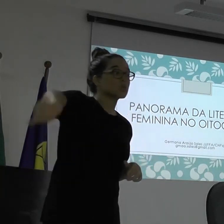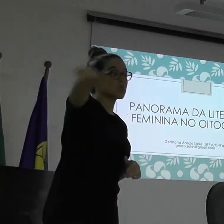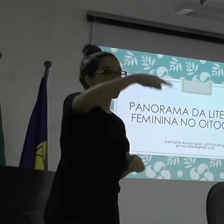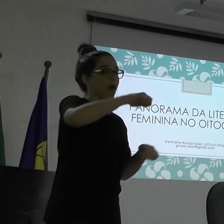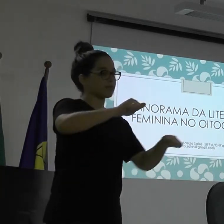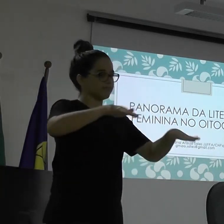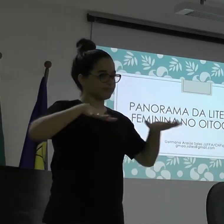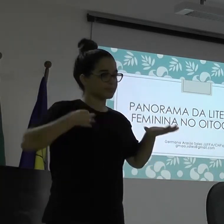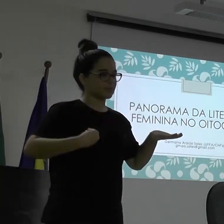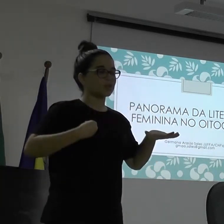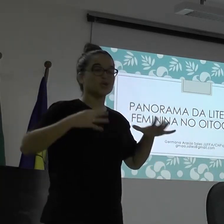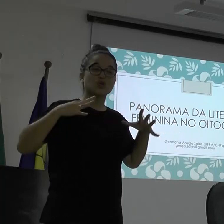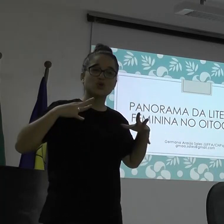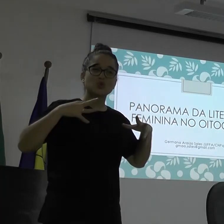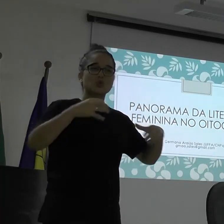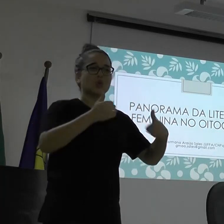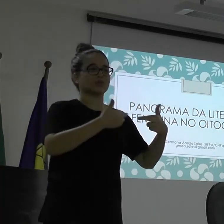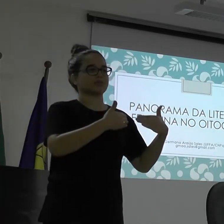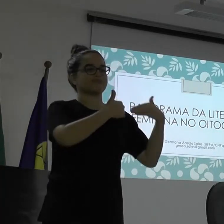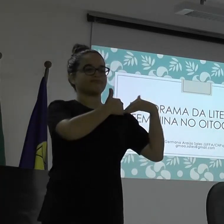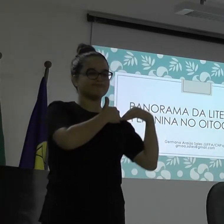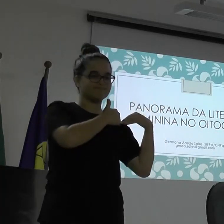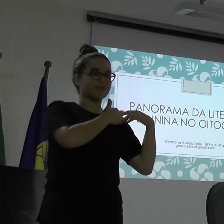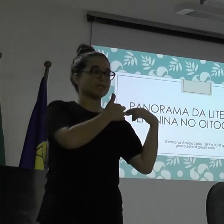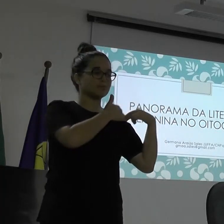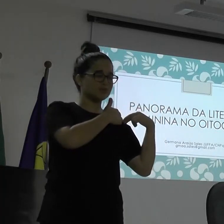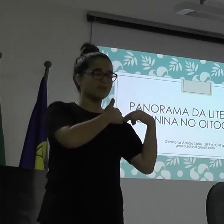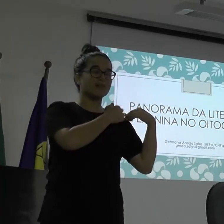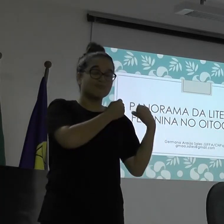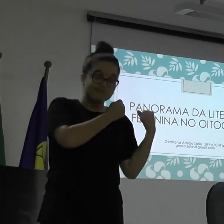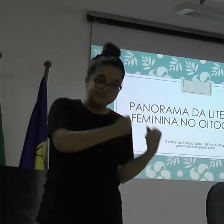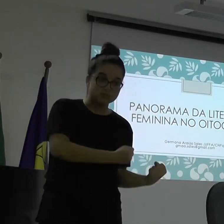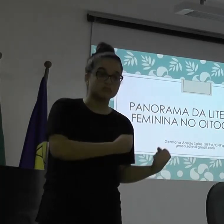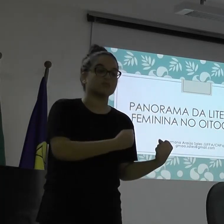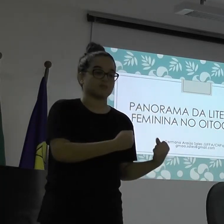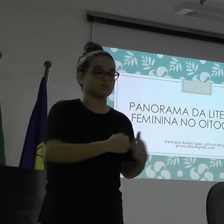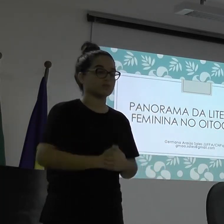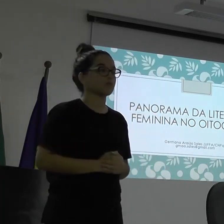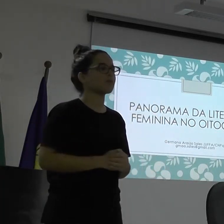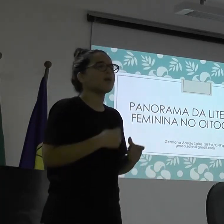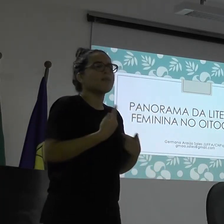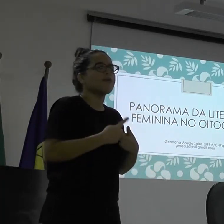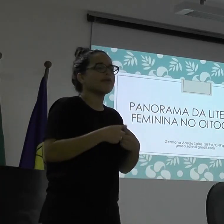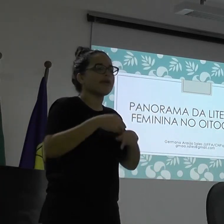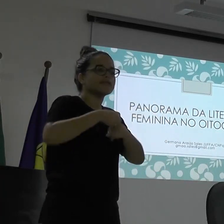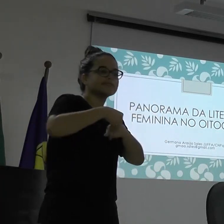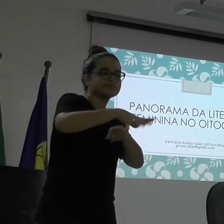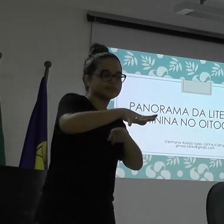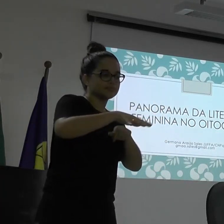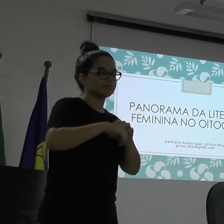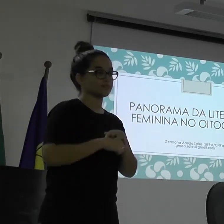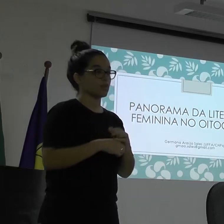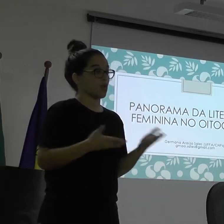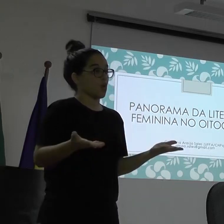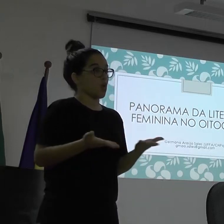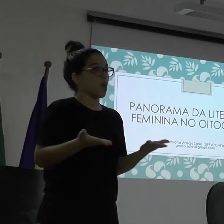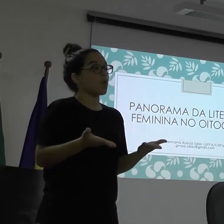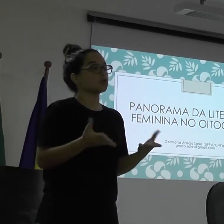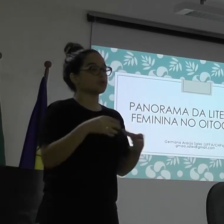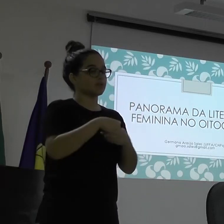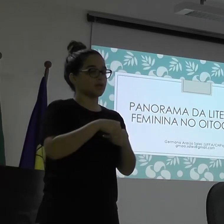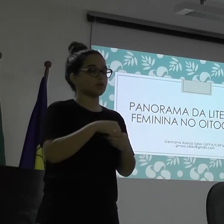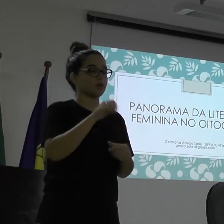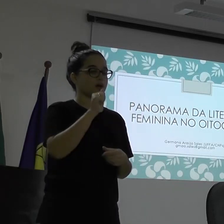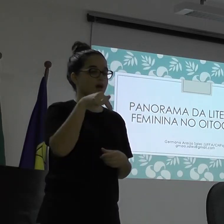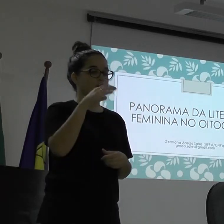todos sobrecarregados. Por que eu estou falando isso? Eu faço parte de um GT na Ampol,